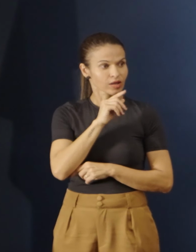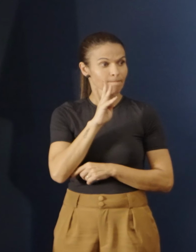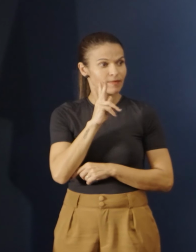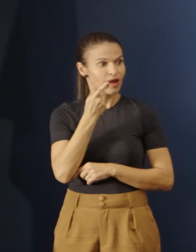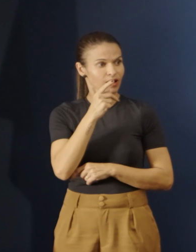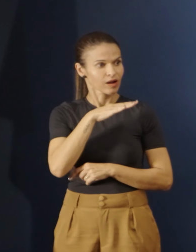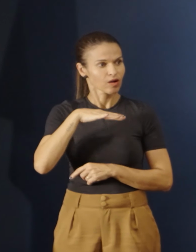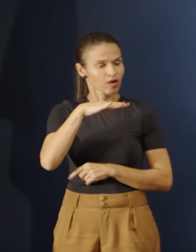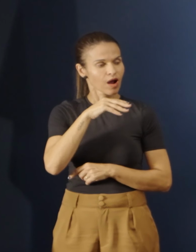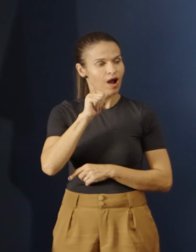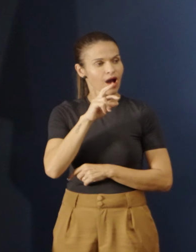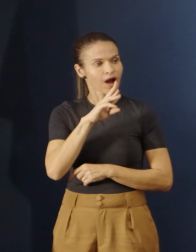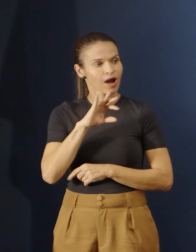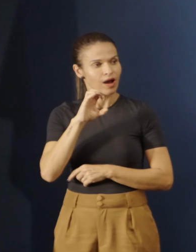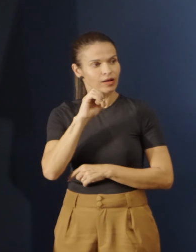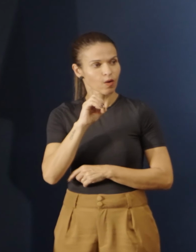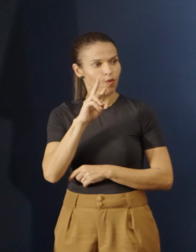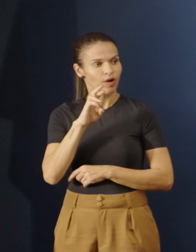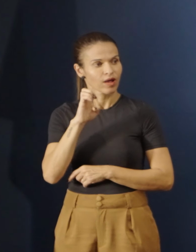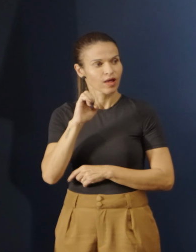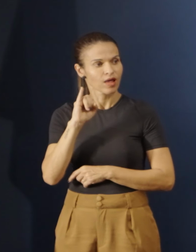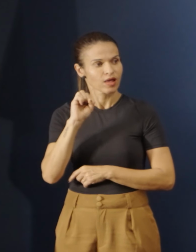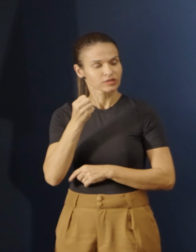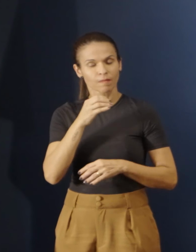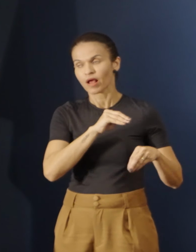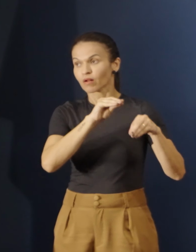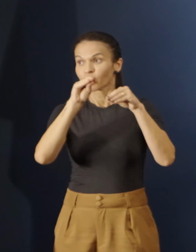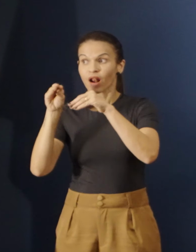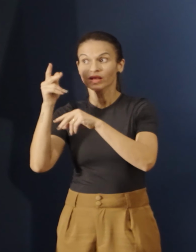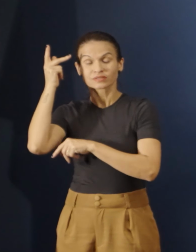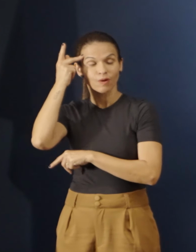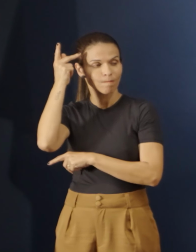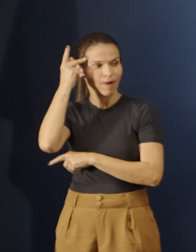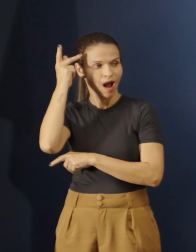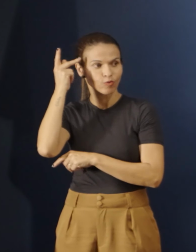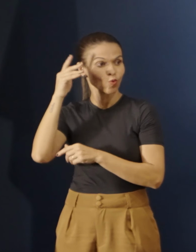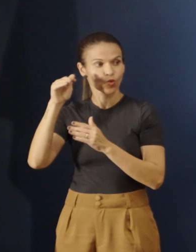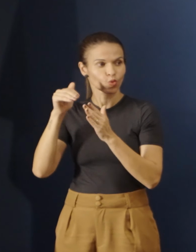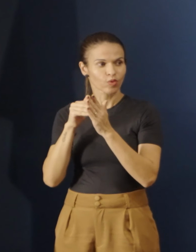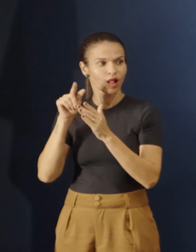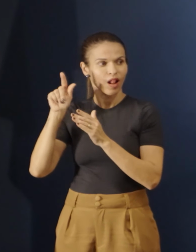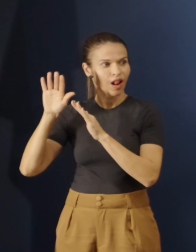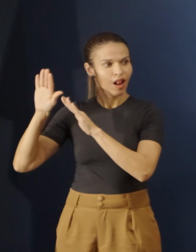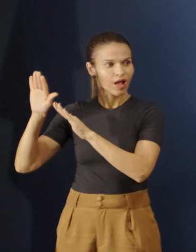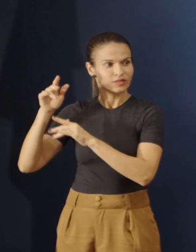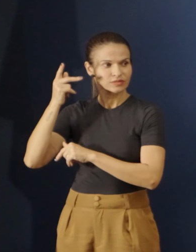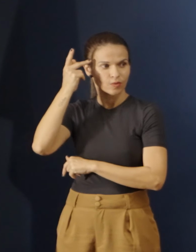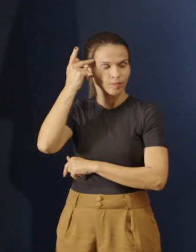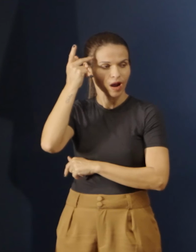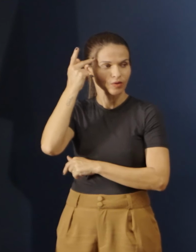bairro Arão Reis, no convento deles, no Arão Reis, mas foi transferido para São Paulo. Está tudo lá em São Paulo. Tá?